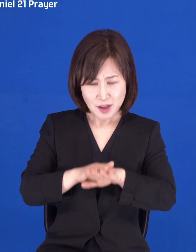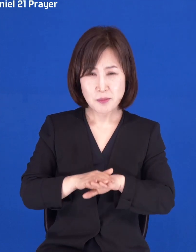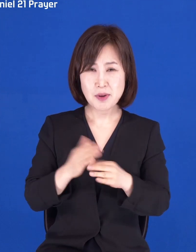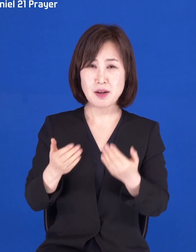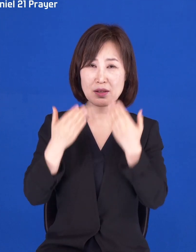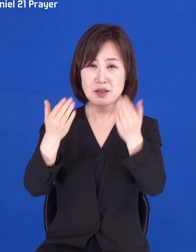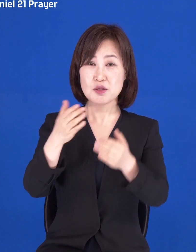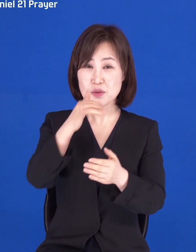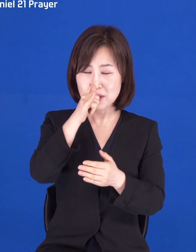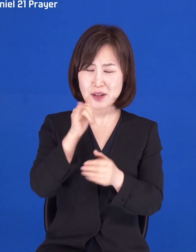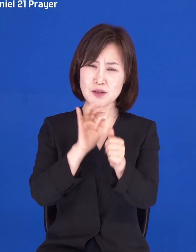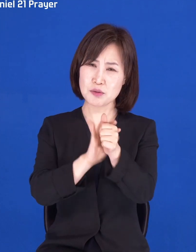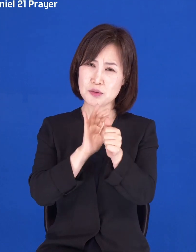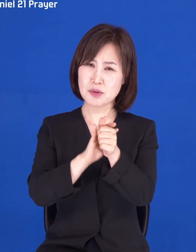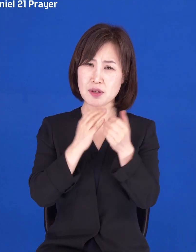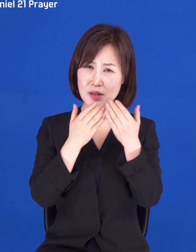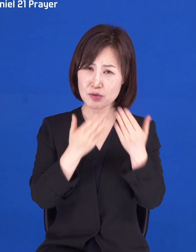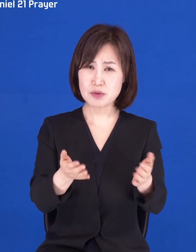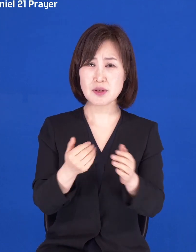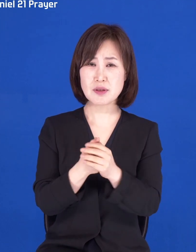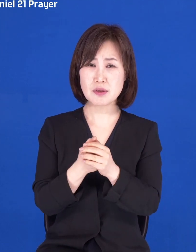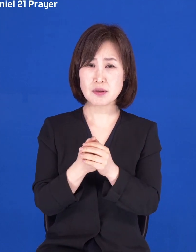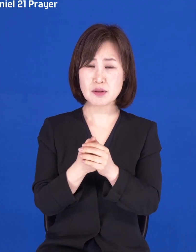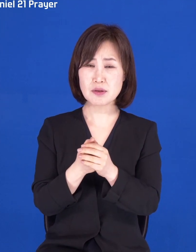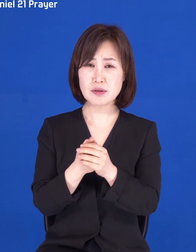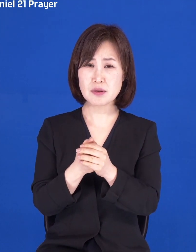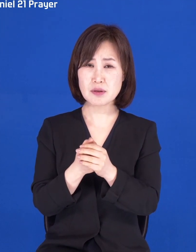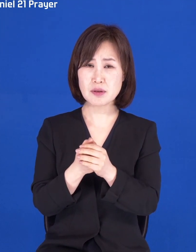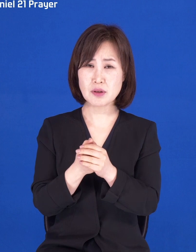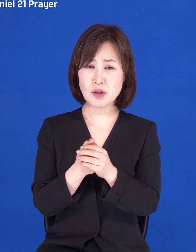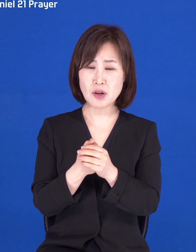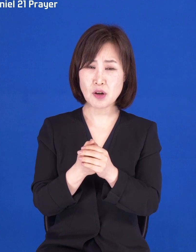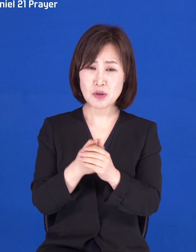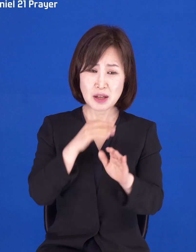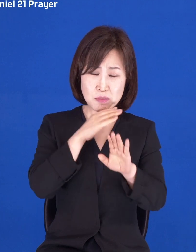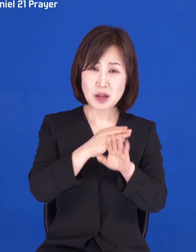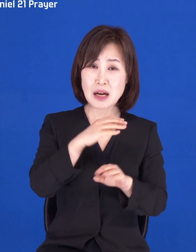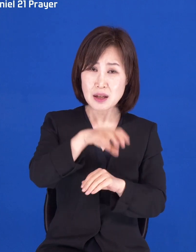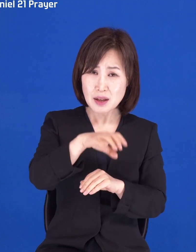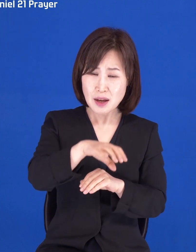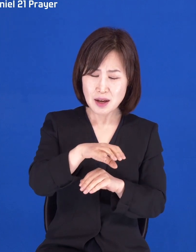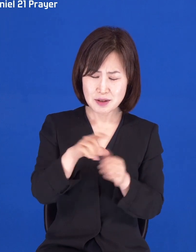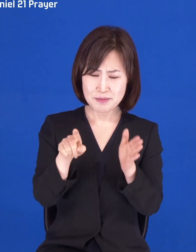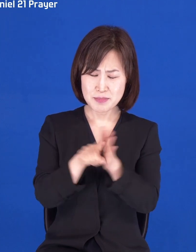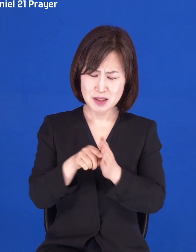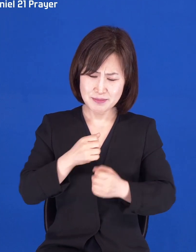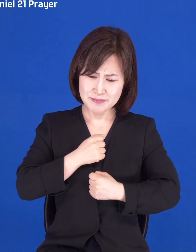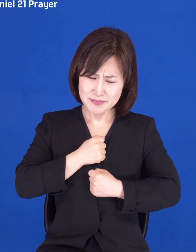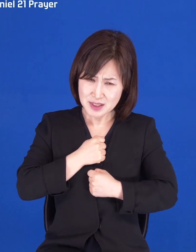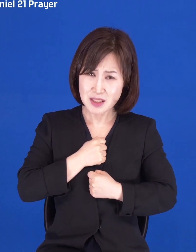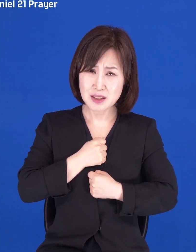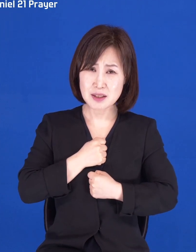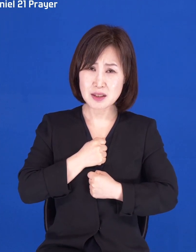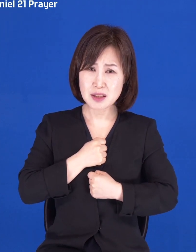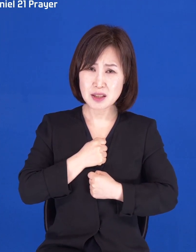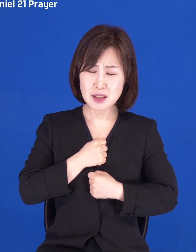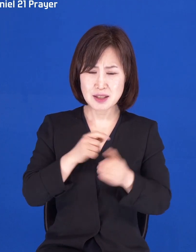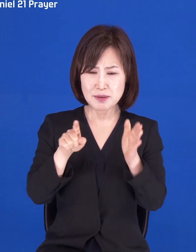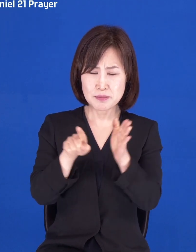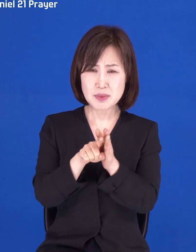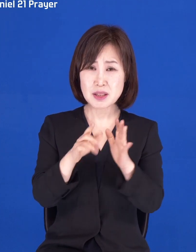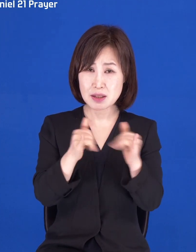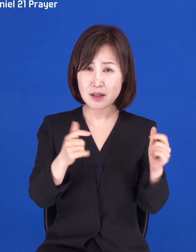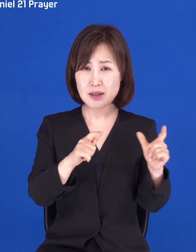도와주세요. 그리고 지금 이곳에서 신앙을 지켜가고 있는 믿음의 식구들을